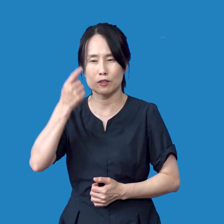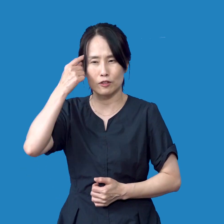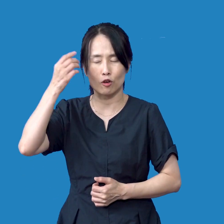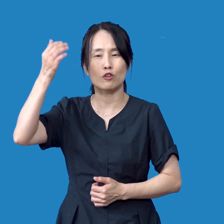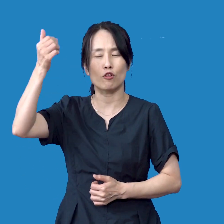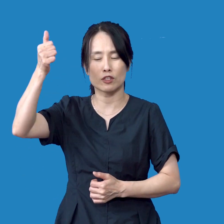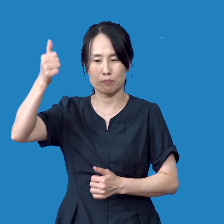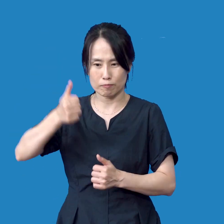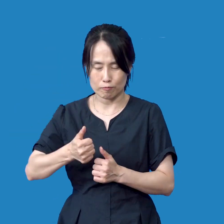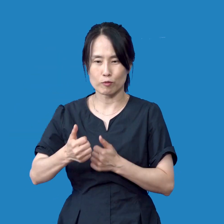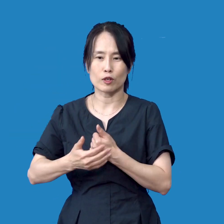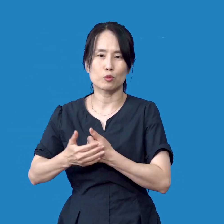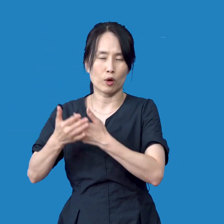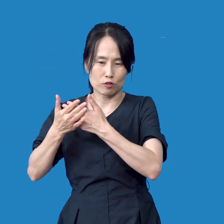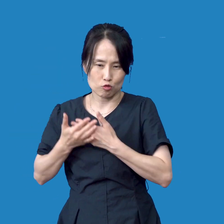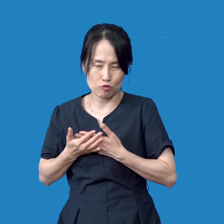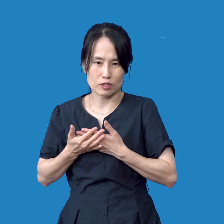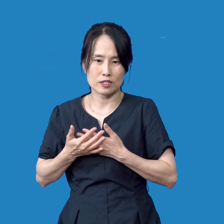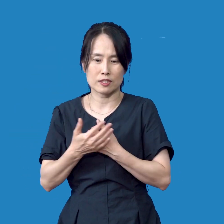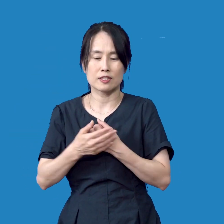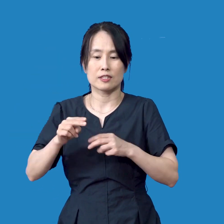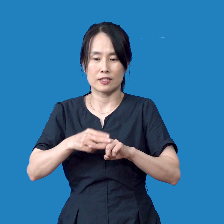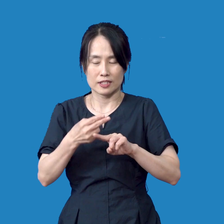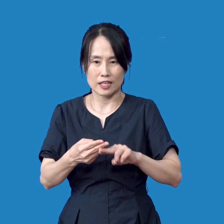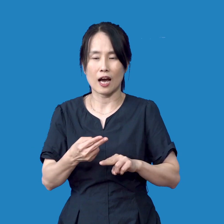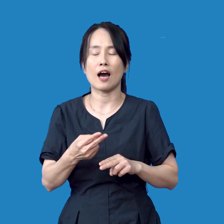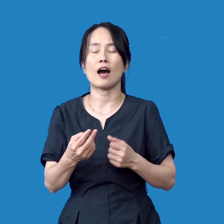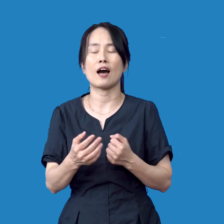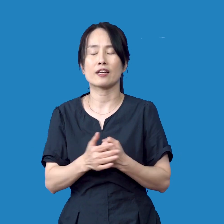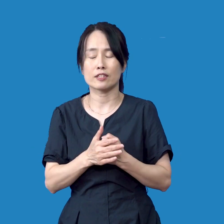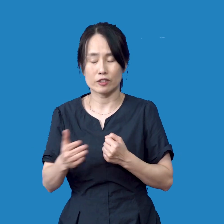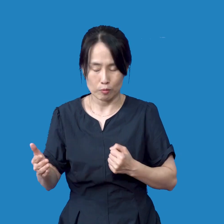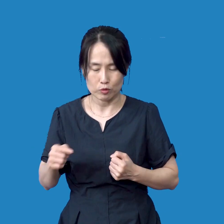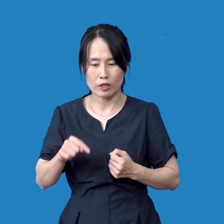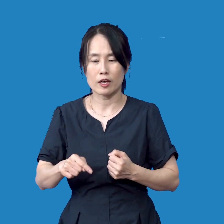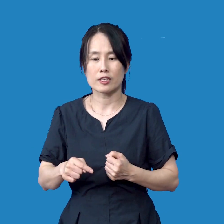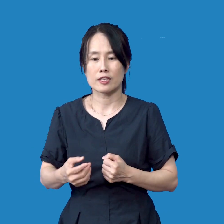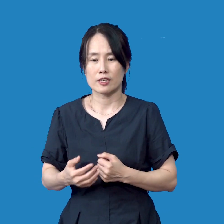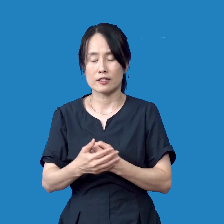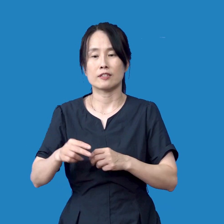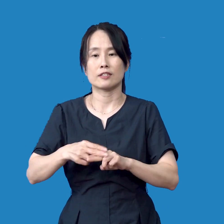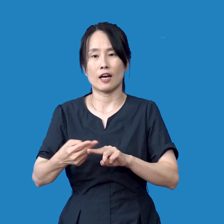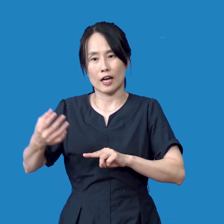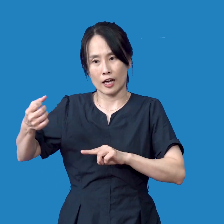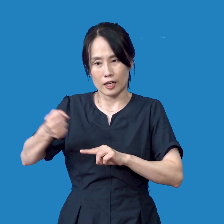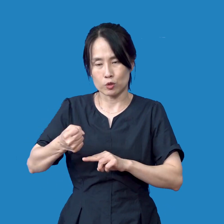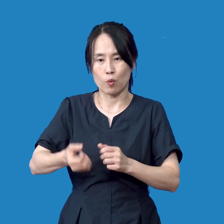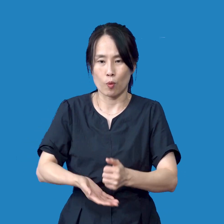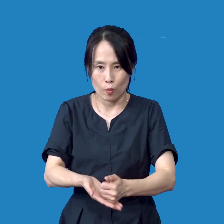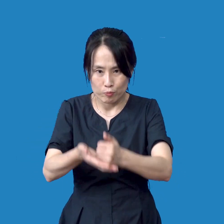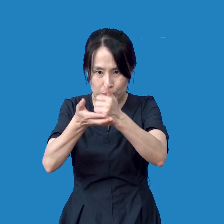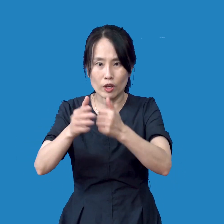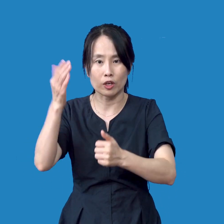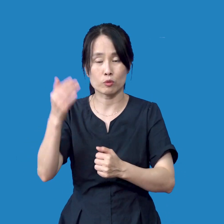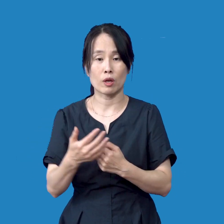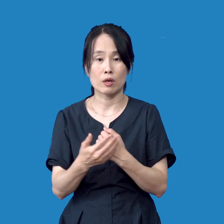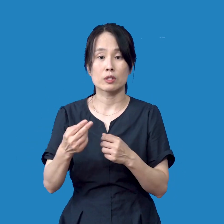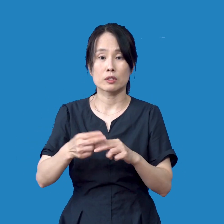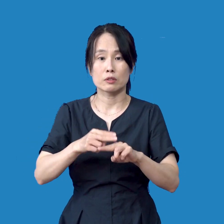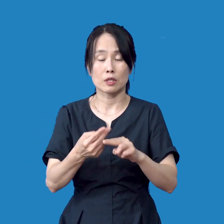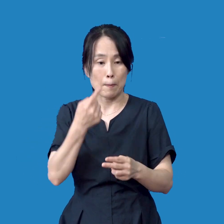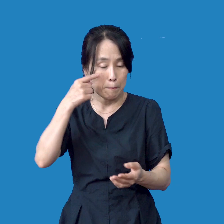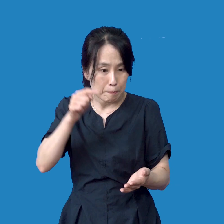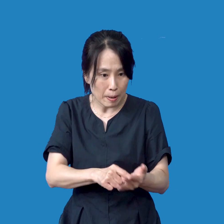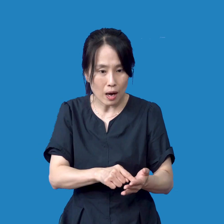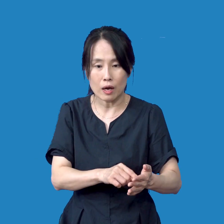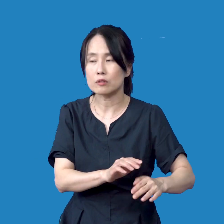좋습니다. 중요한 것은 그 은사를 가지고 섬기는 것이죠. 아무리 은사를 발견해도 그걸 땅에 파묻어 두면